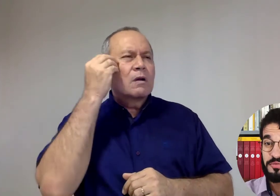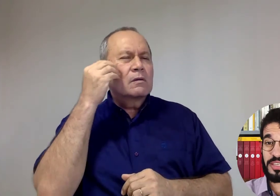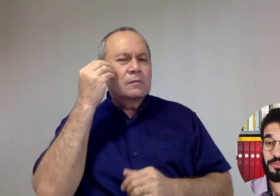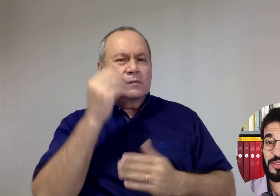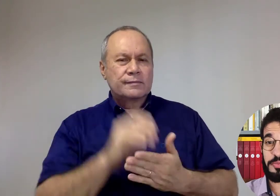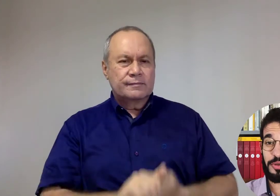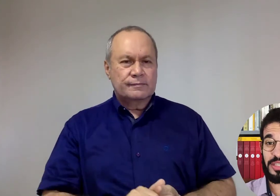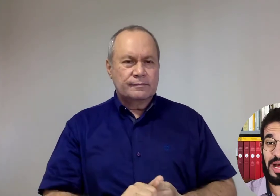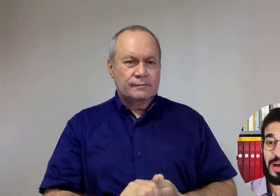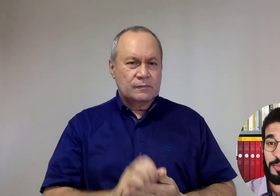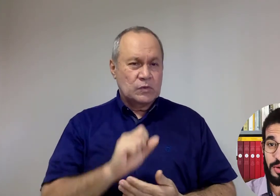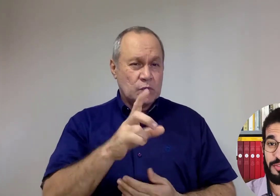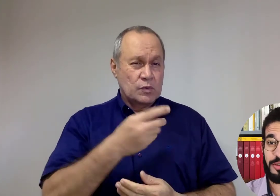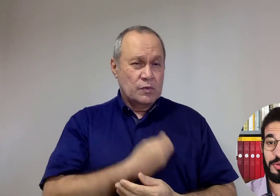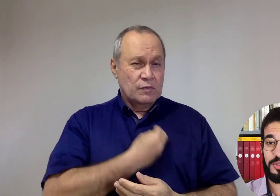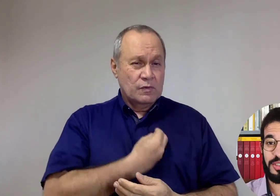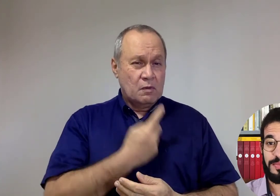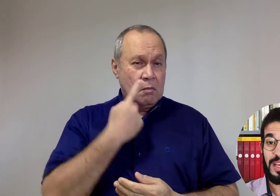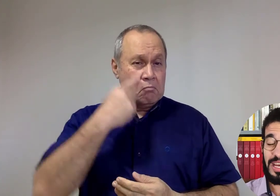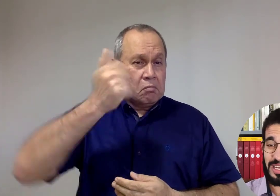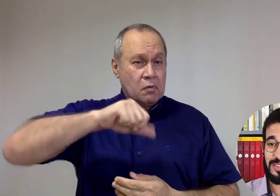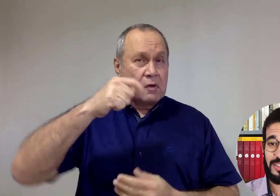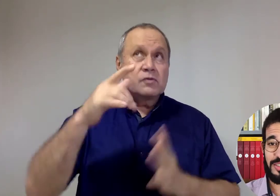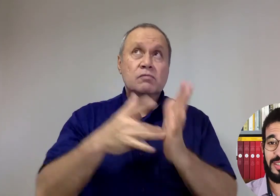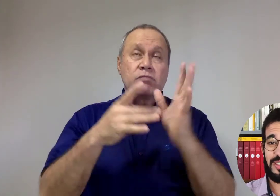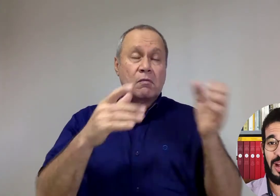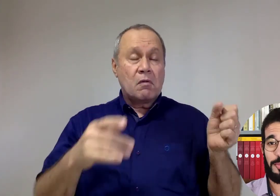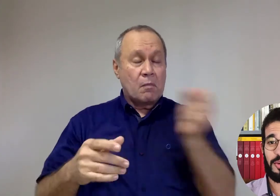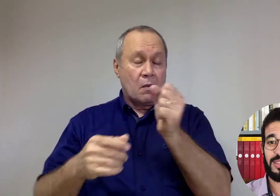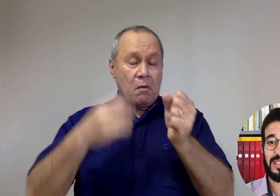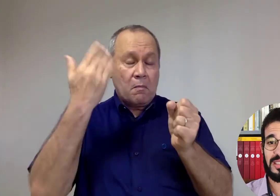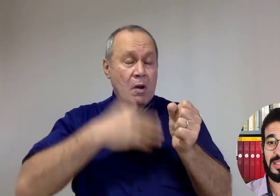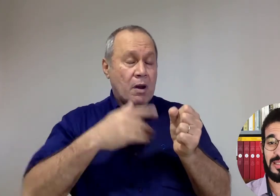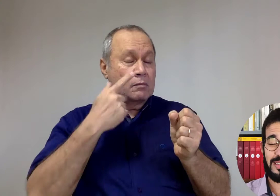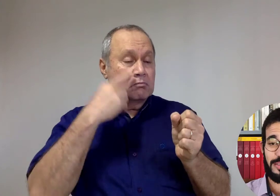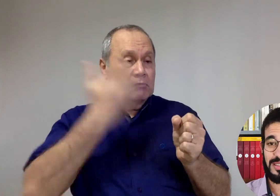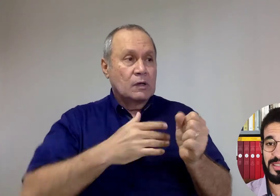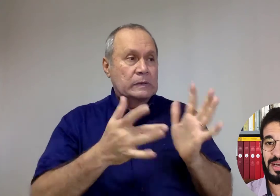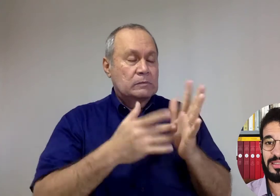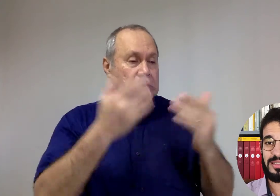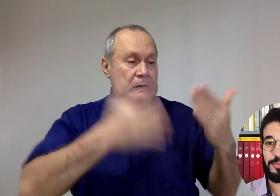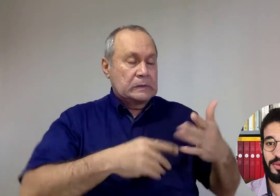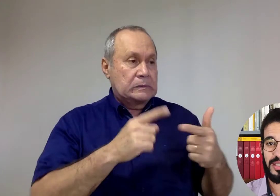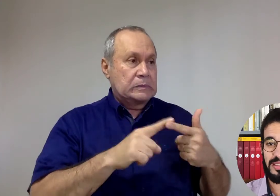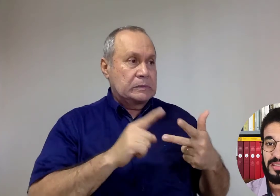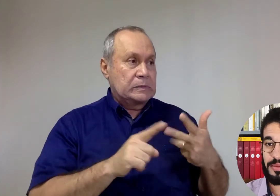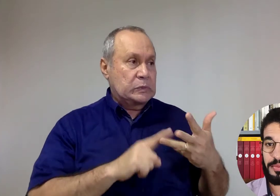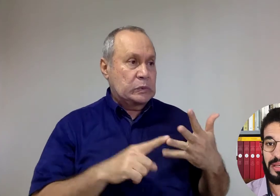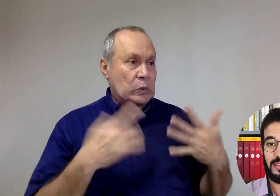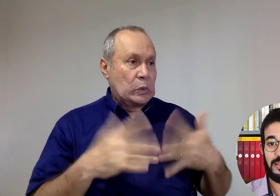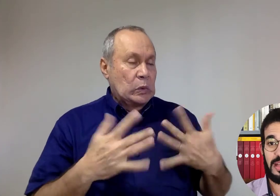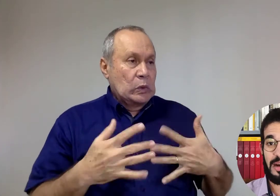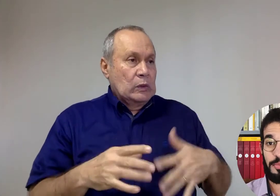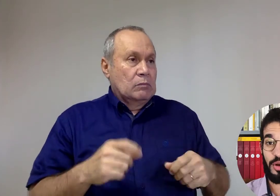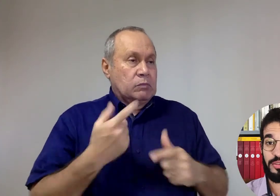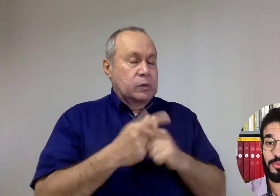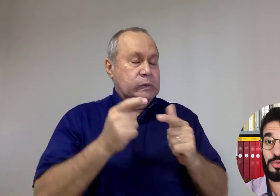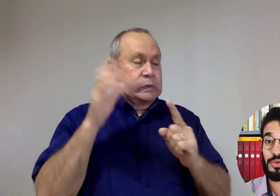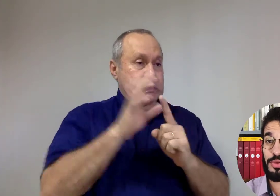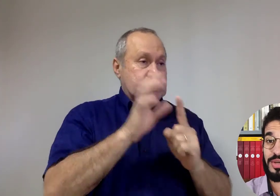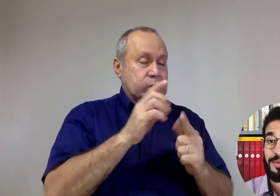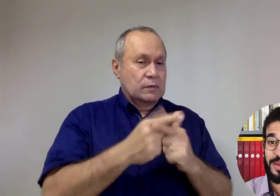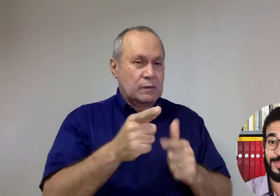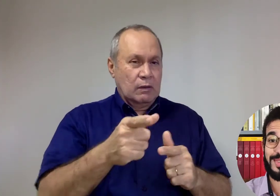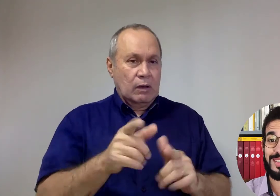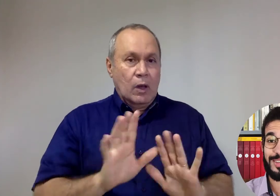Se a sua vida fosse posta à prova hoje, ela resistiria à prova das adversidades, à prova das intempéries, à prova